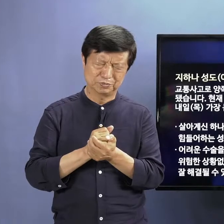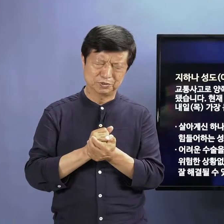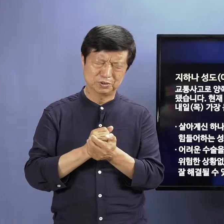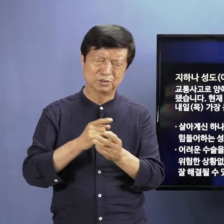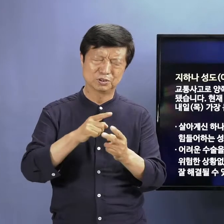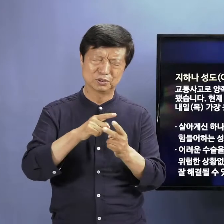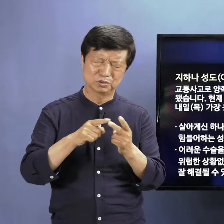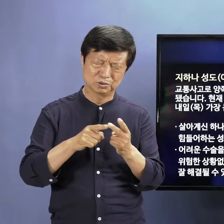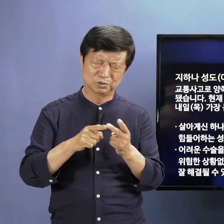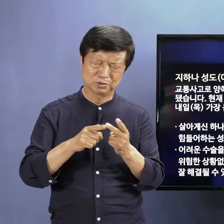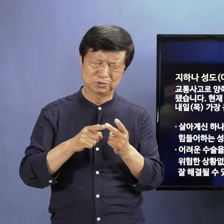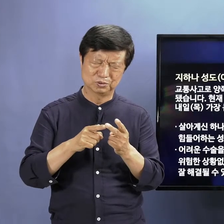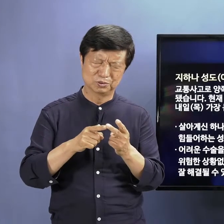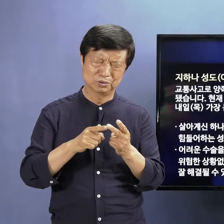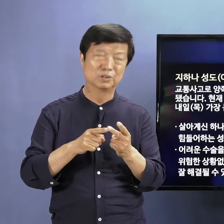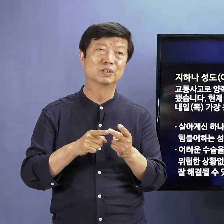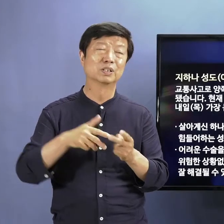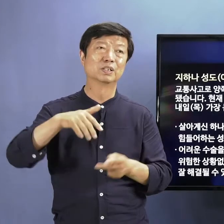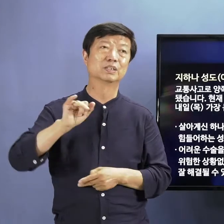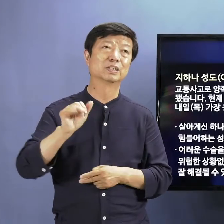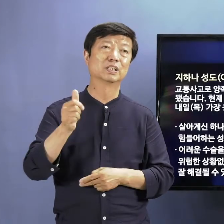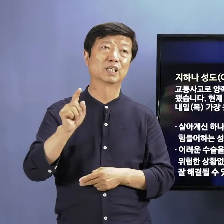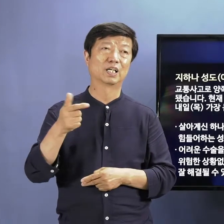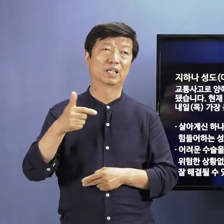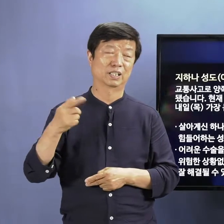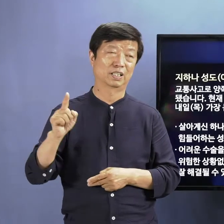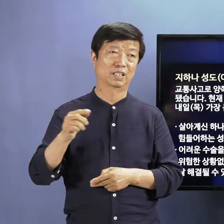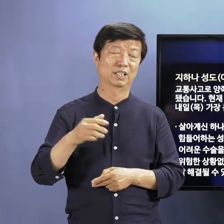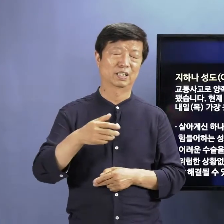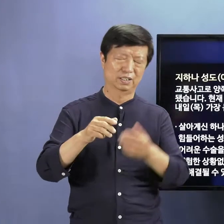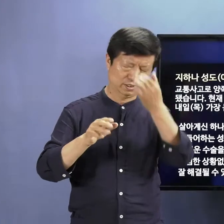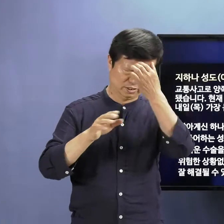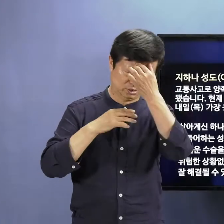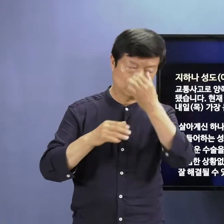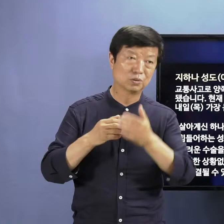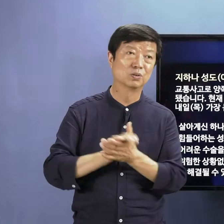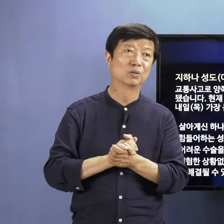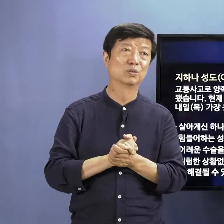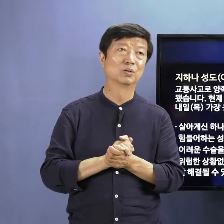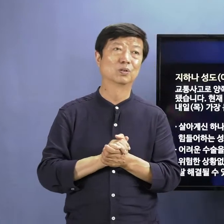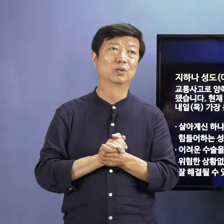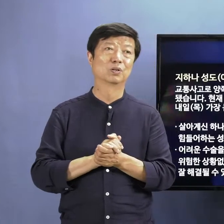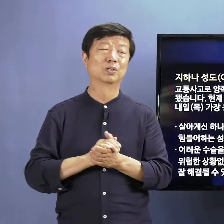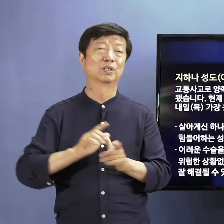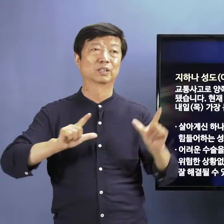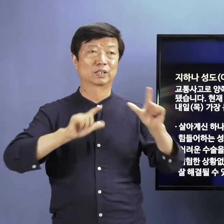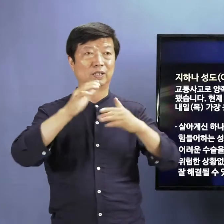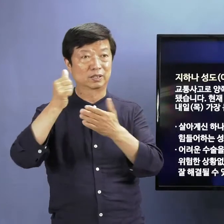아버지